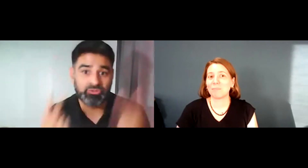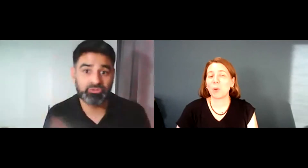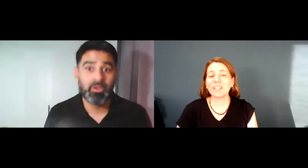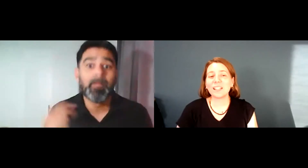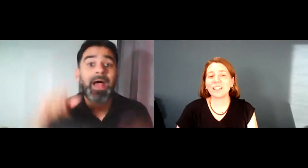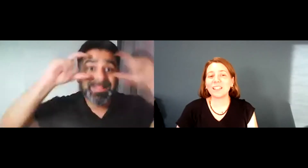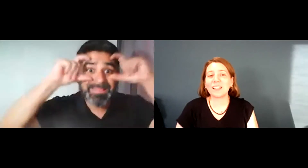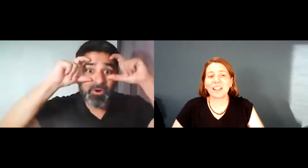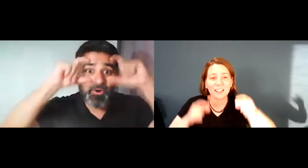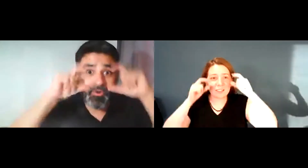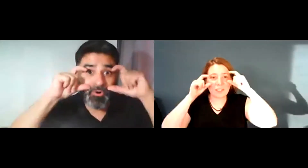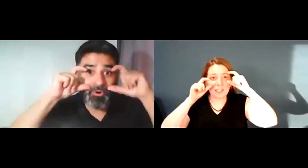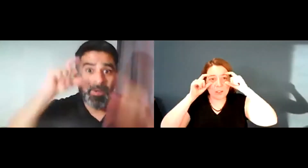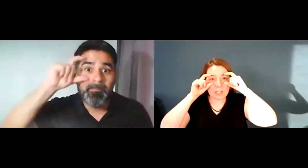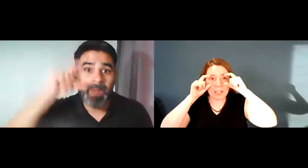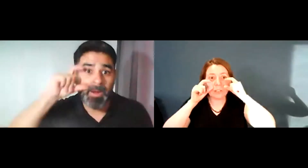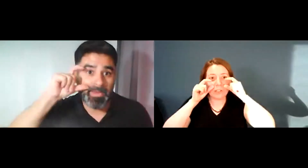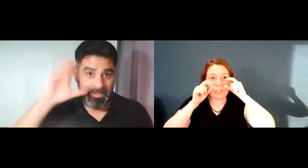Podés elegir esto de los anteojos que los